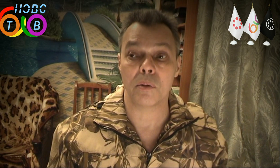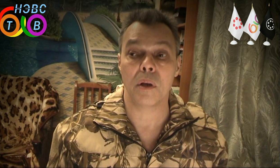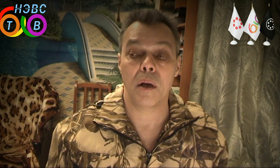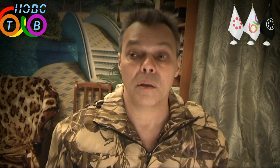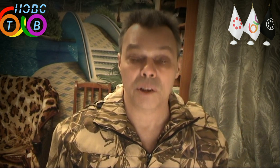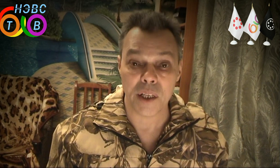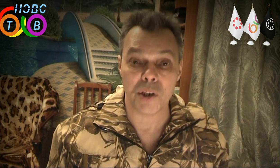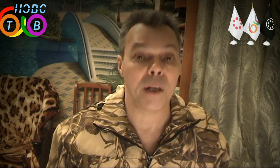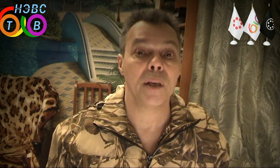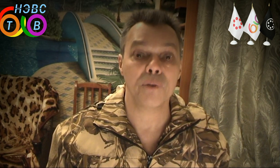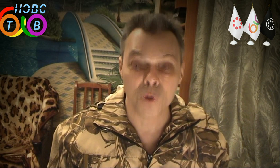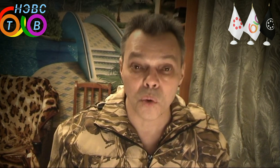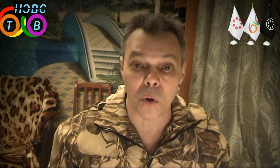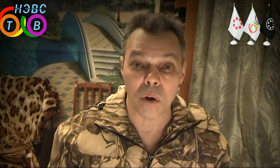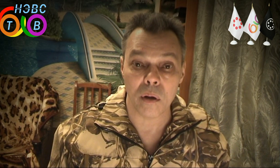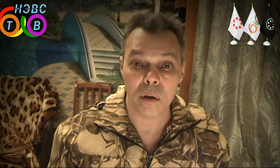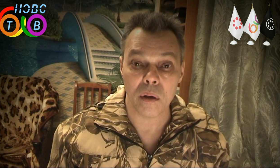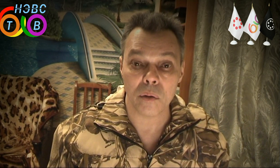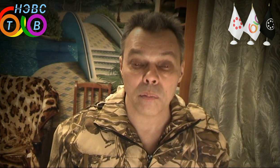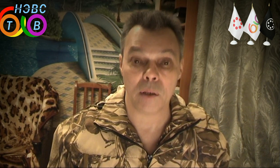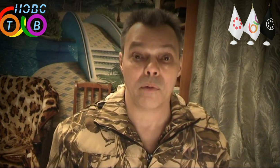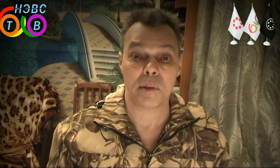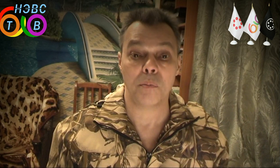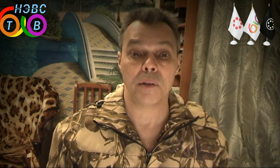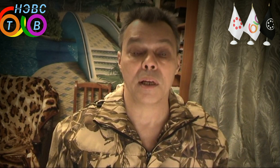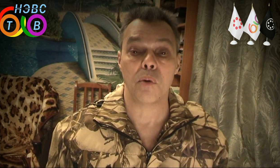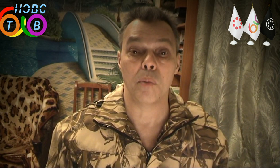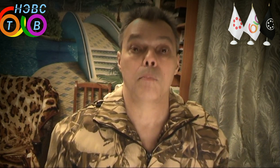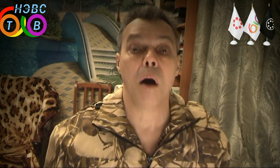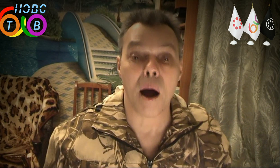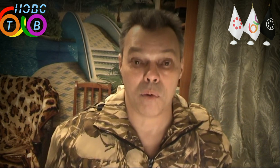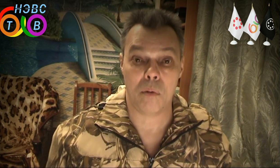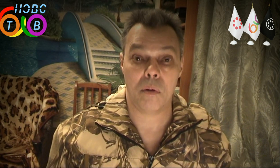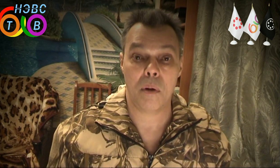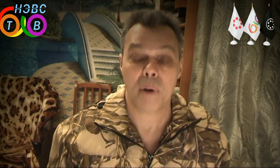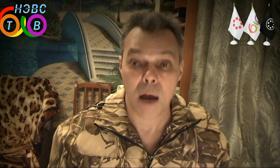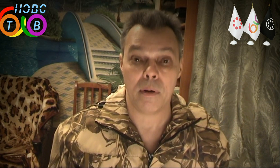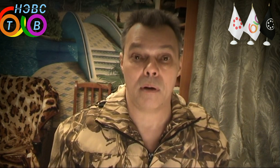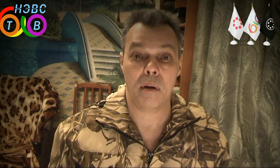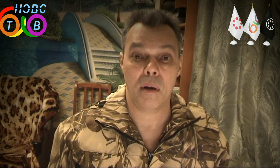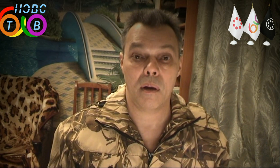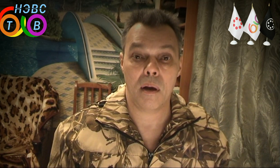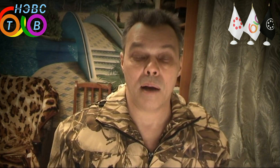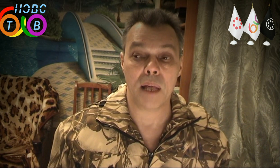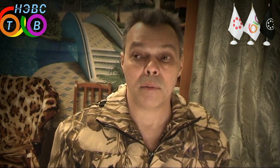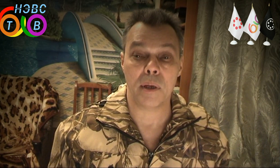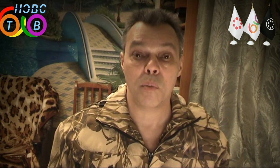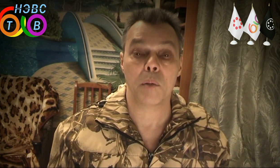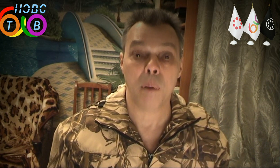вот женщина и все. Поэтому в основном дети кого любят? Маму. Правильно. А там, где любят